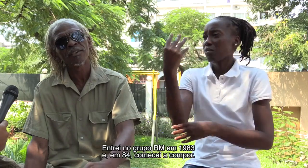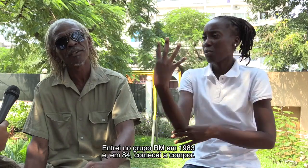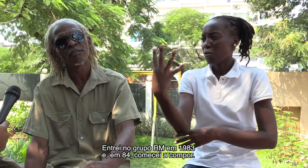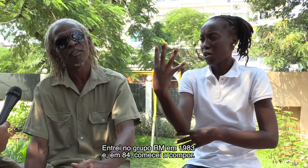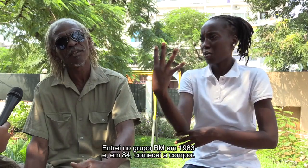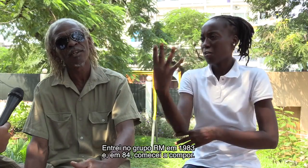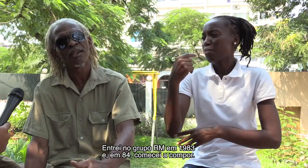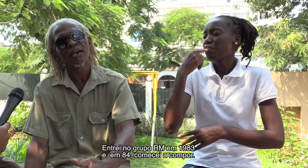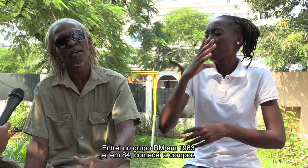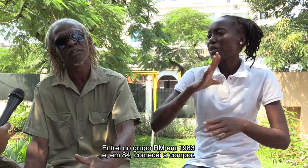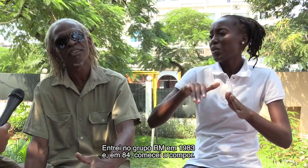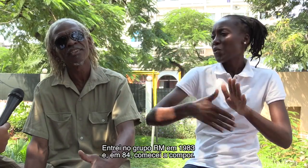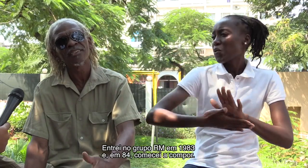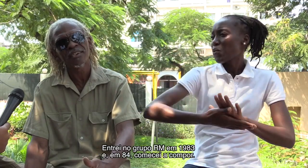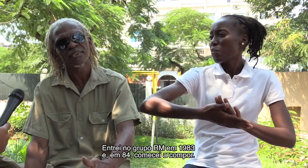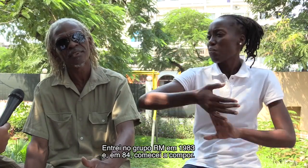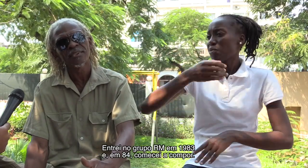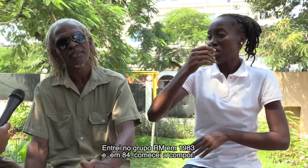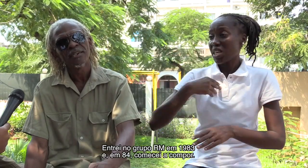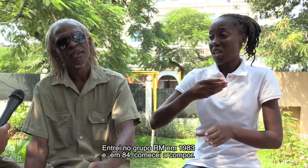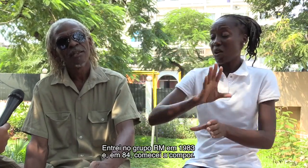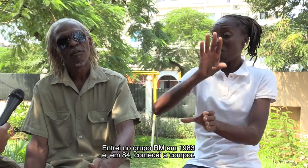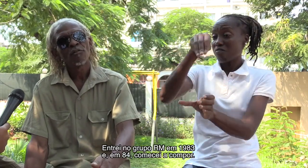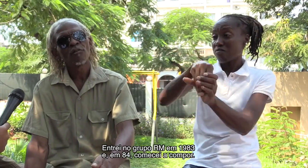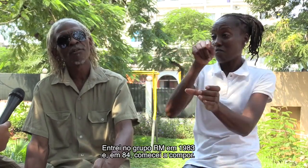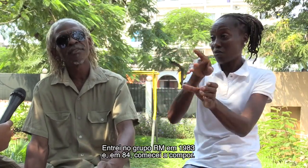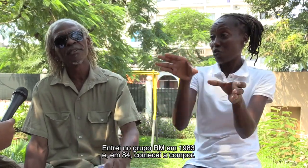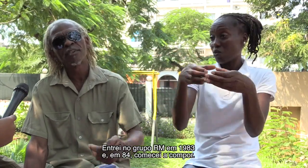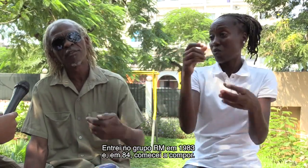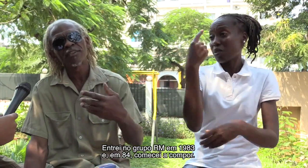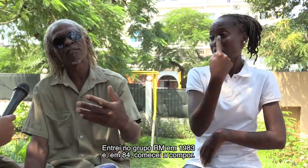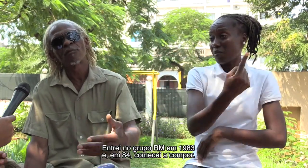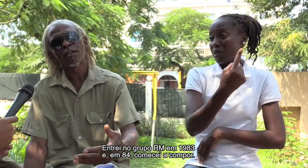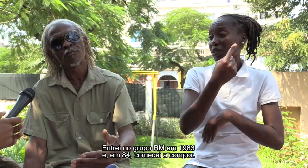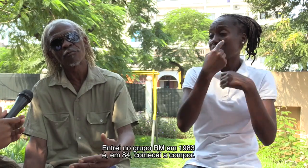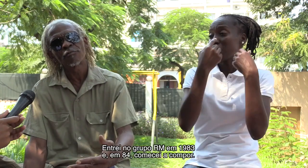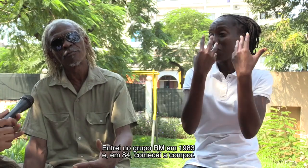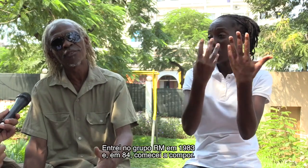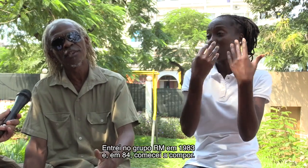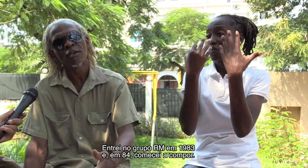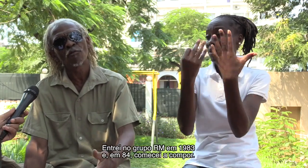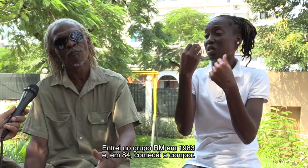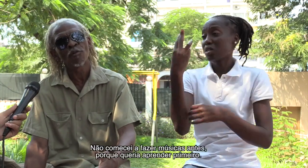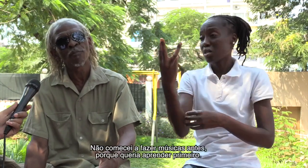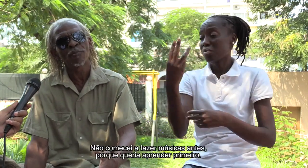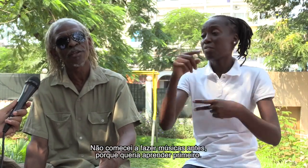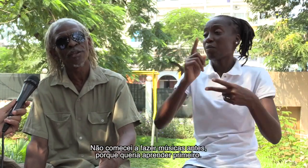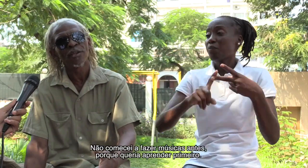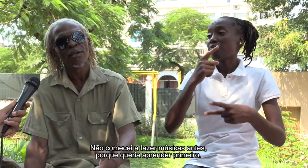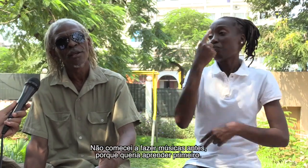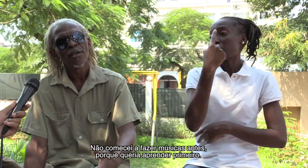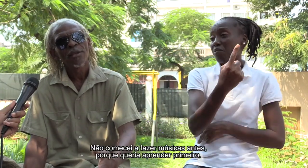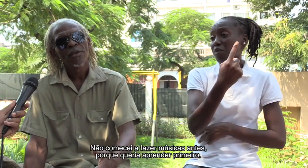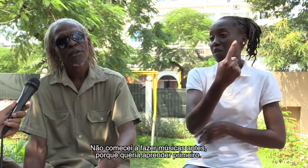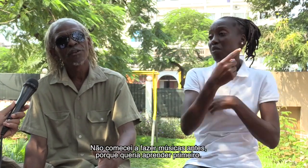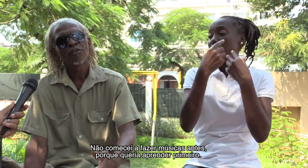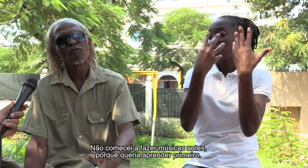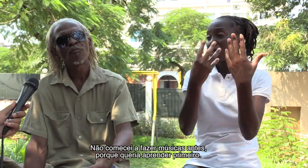Eu entrei lá em 83, logo a seguir em 84, comecei a compor, porque